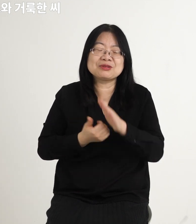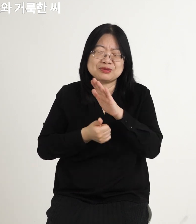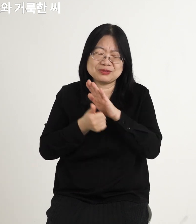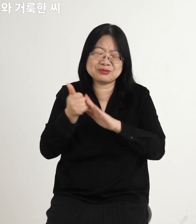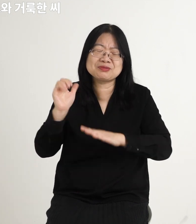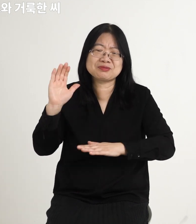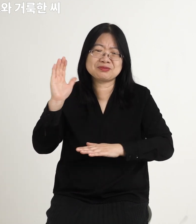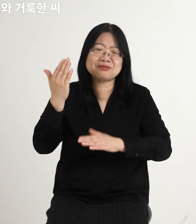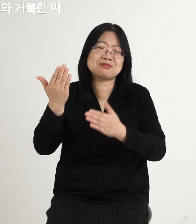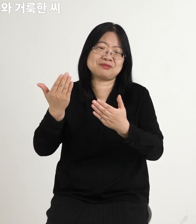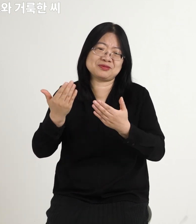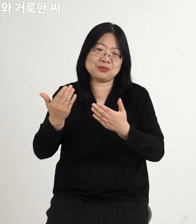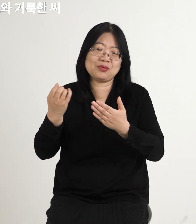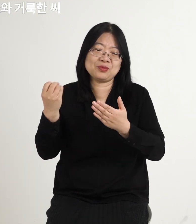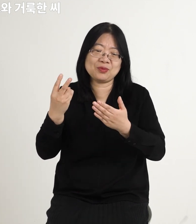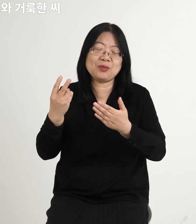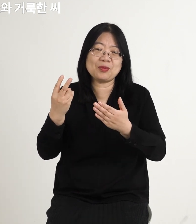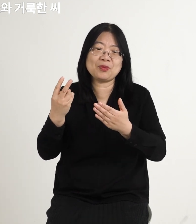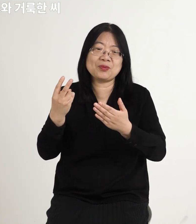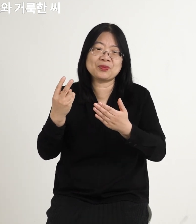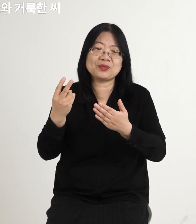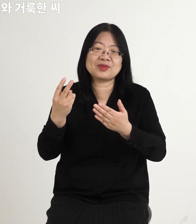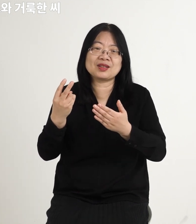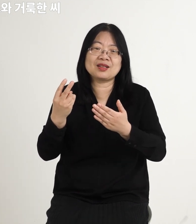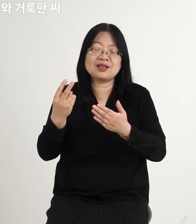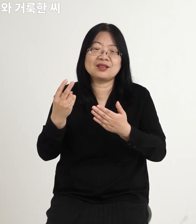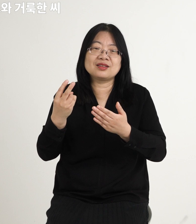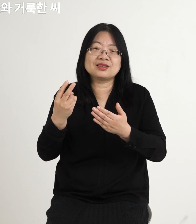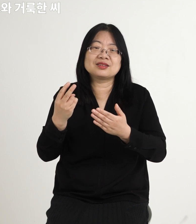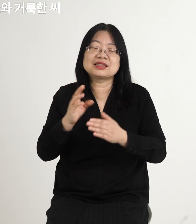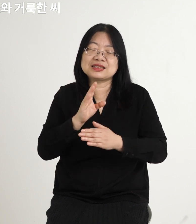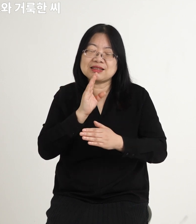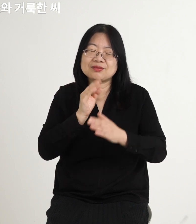소망이 되어주시고 희망이 되어주시지 않습니까?